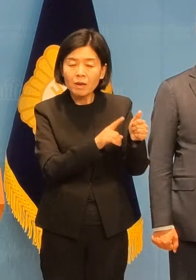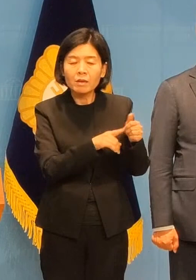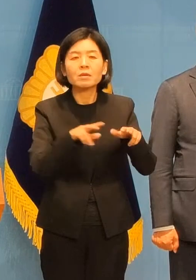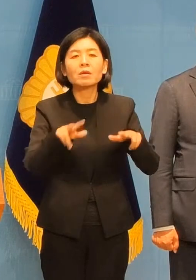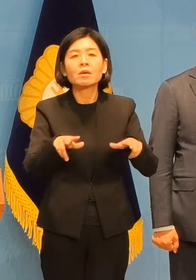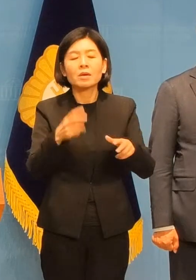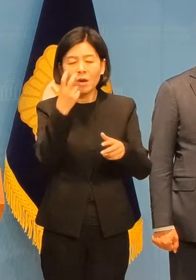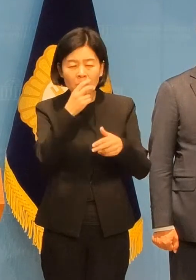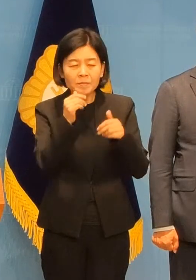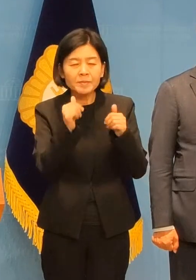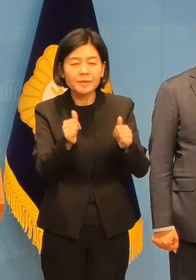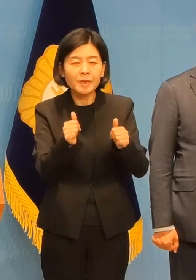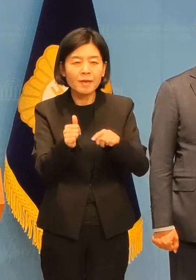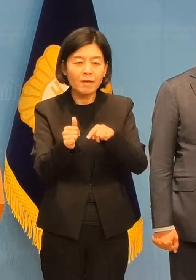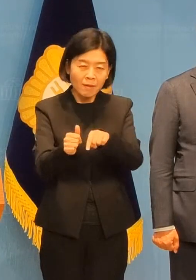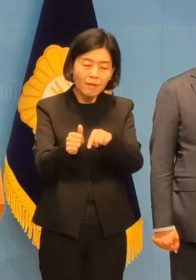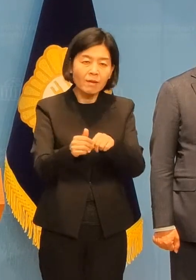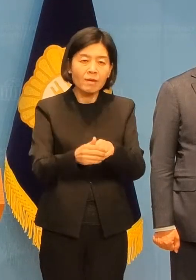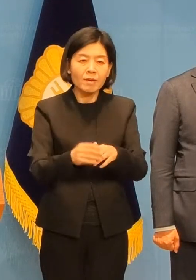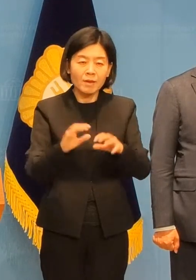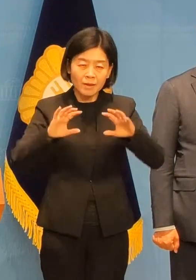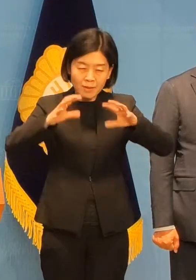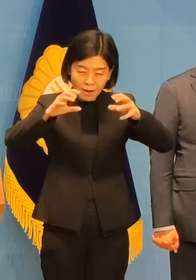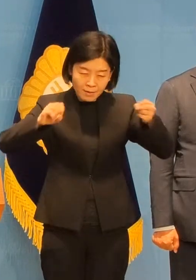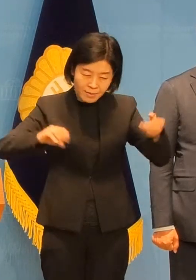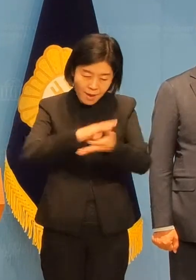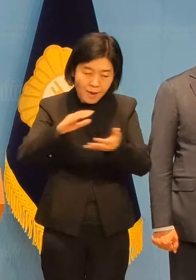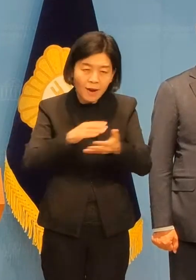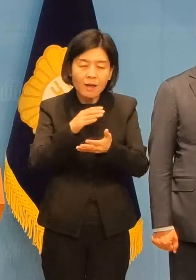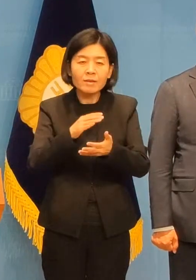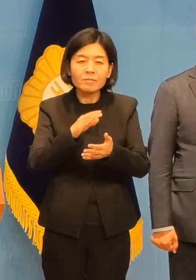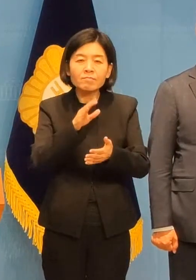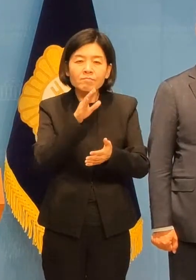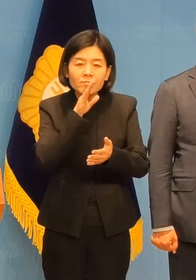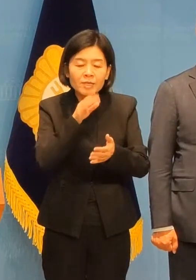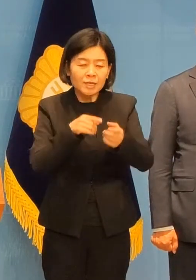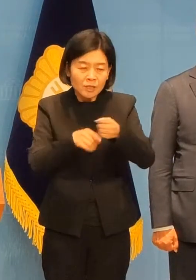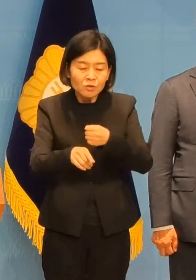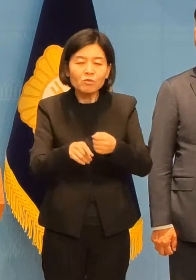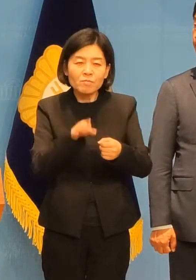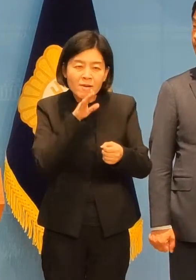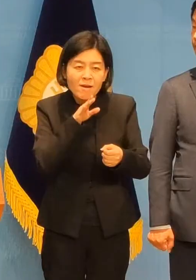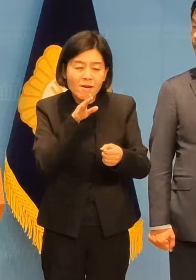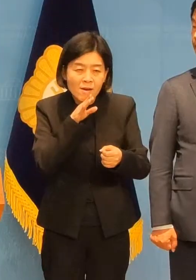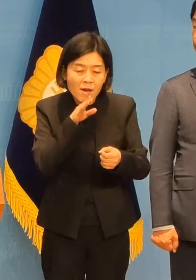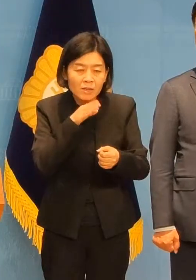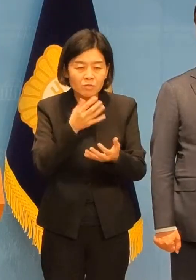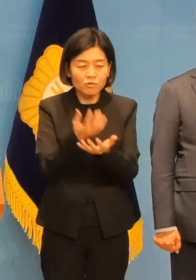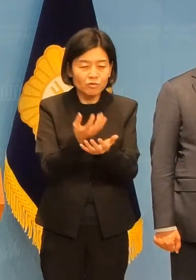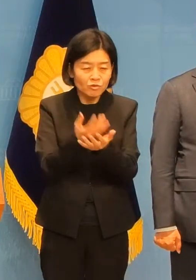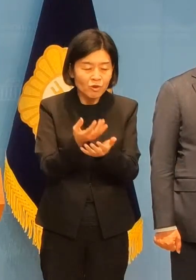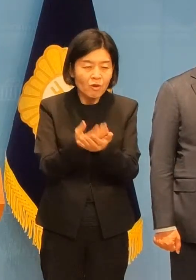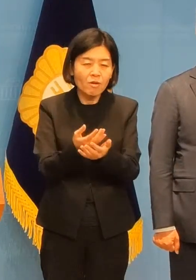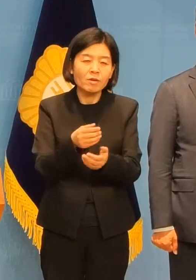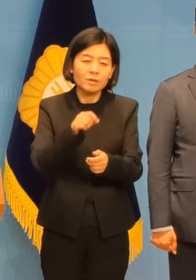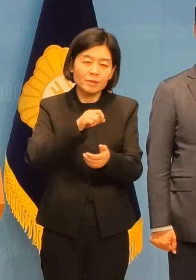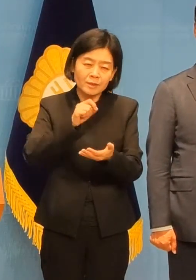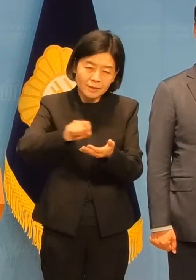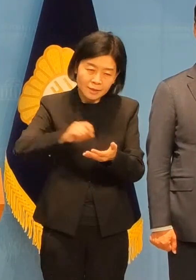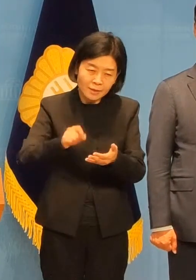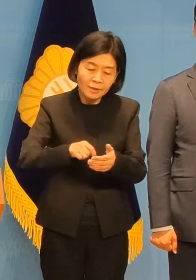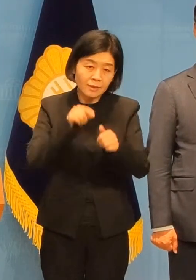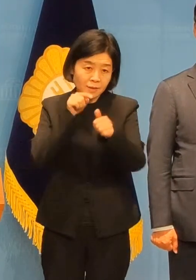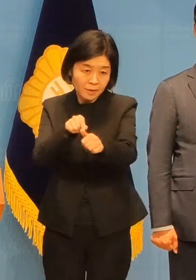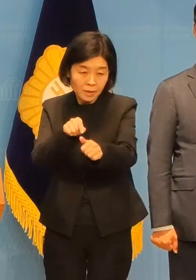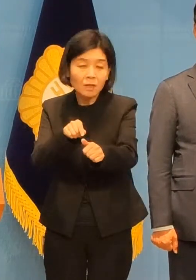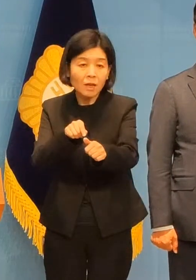현직 검사에게 내란을 정당화하는 법률 문건을 작성하였게 하였고 이 문건을